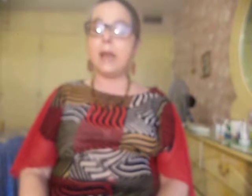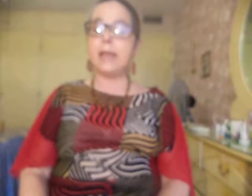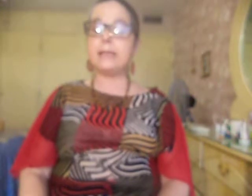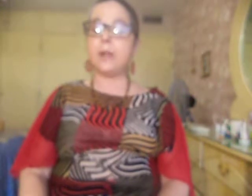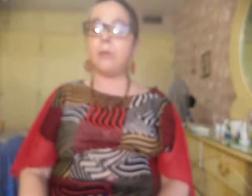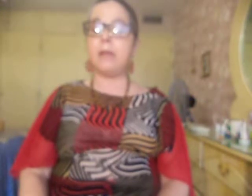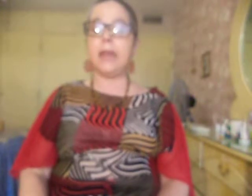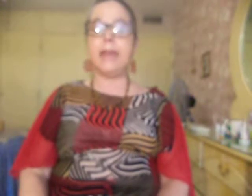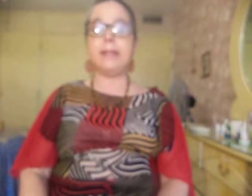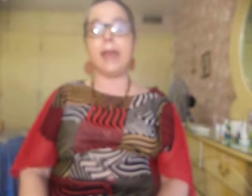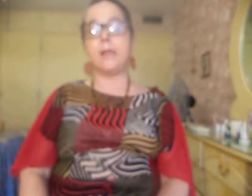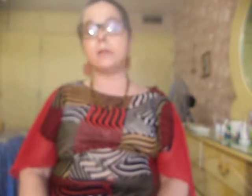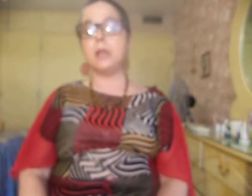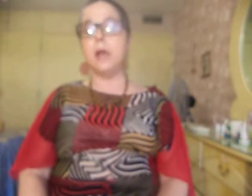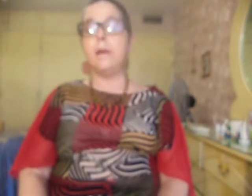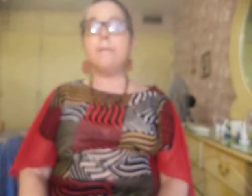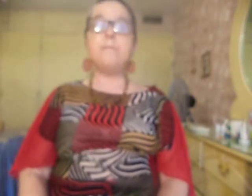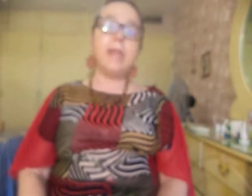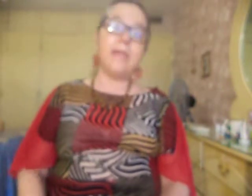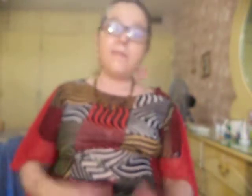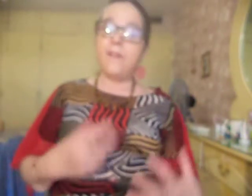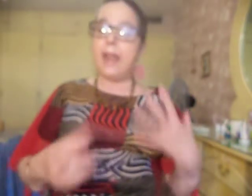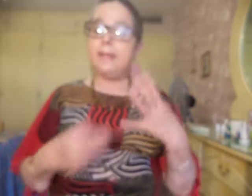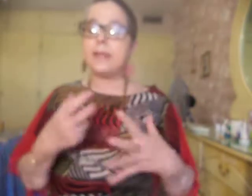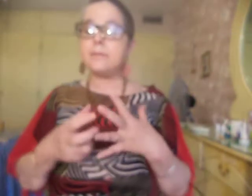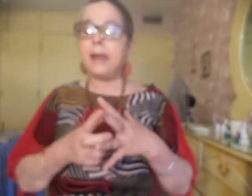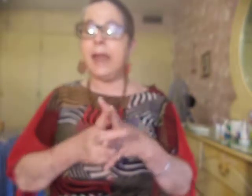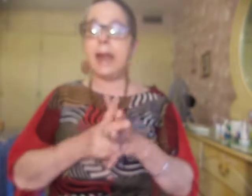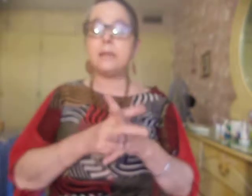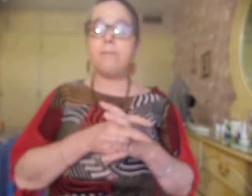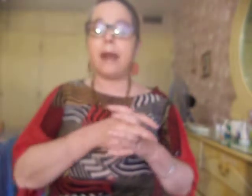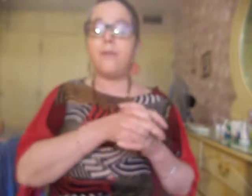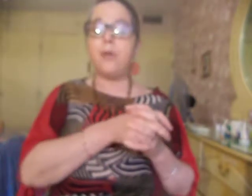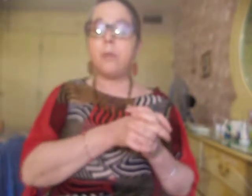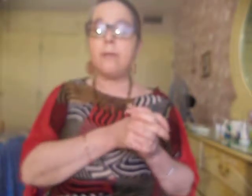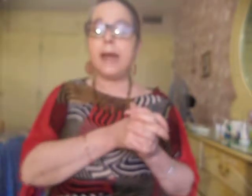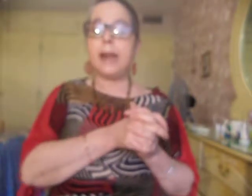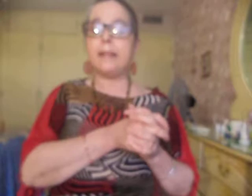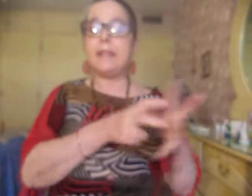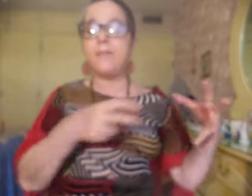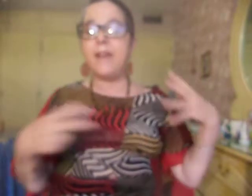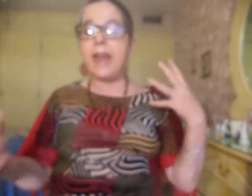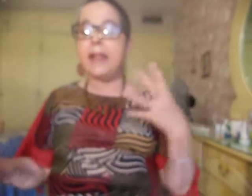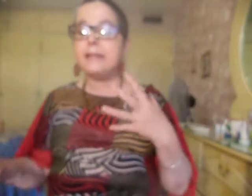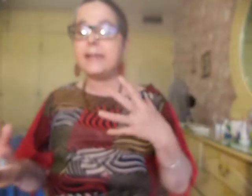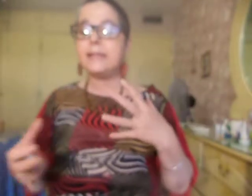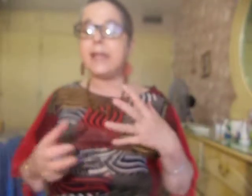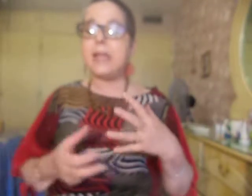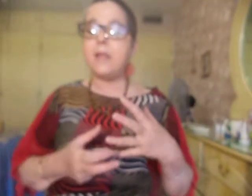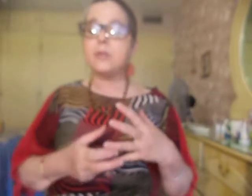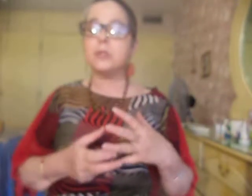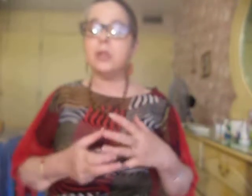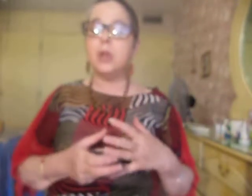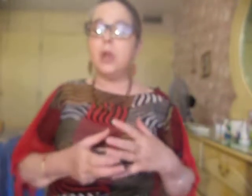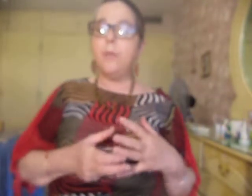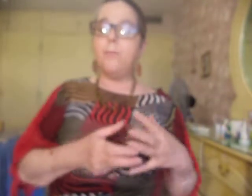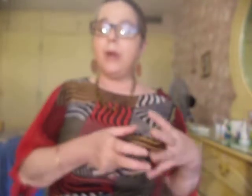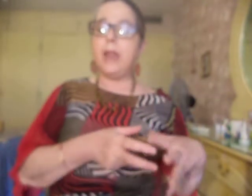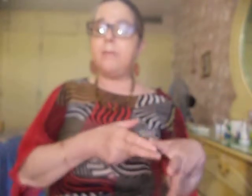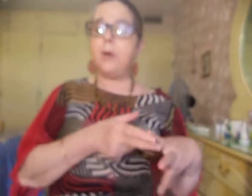se combinan entre ellos de diferentes maneras para formar diferentes tejidos. Por ejemplo,